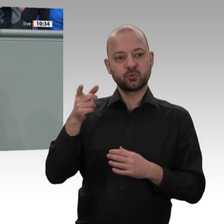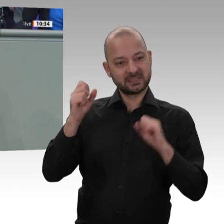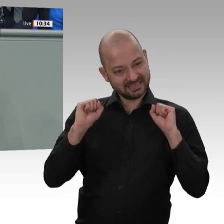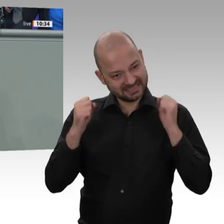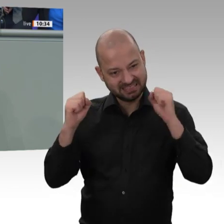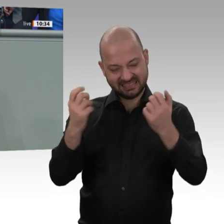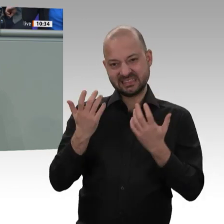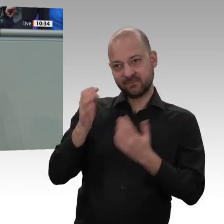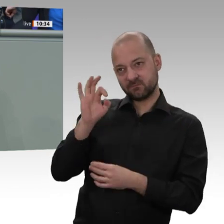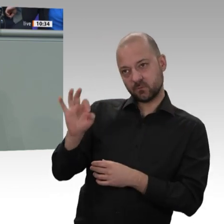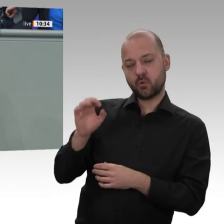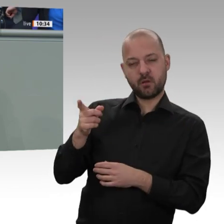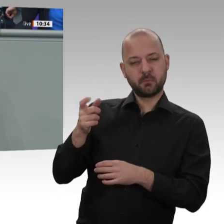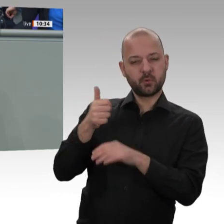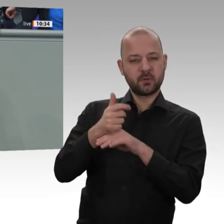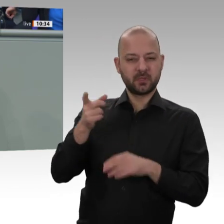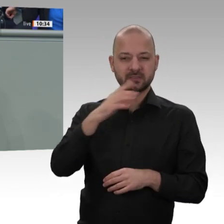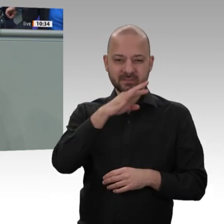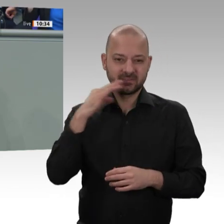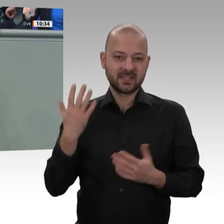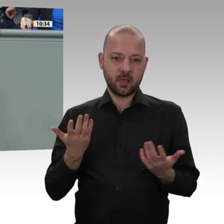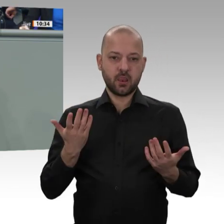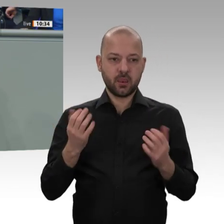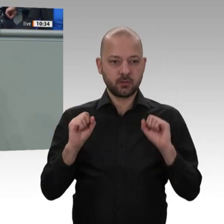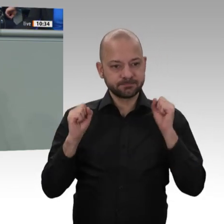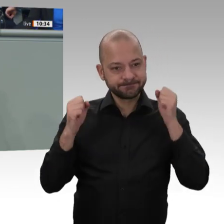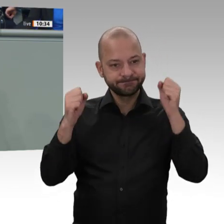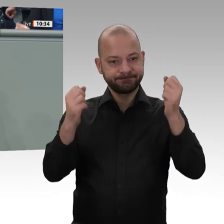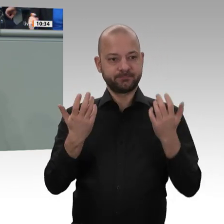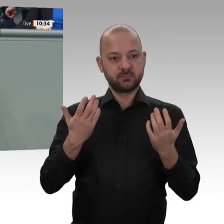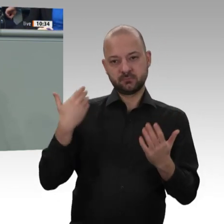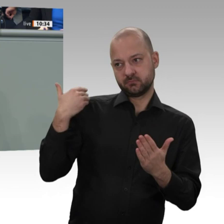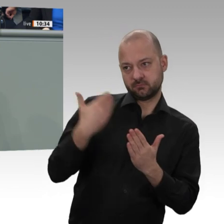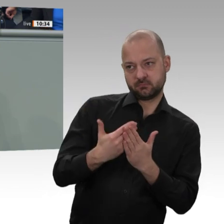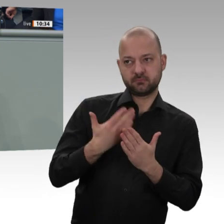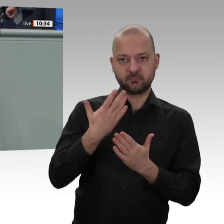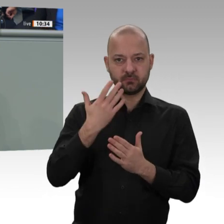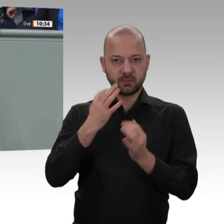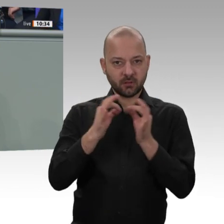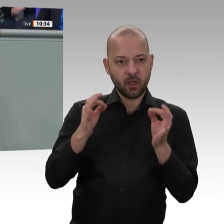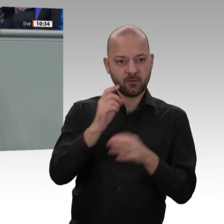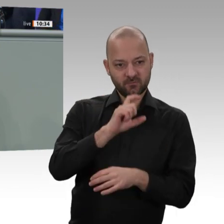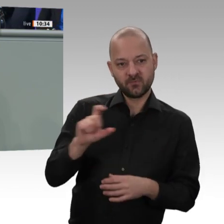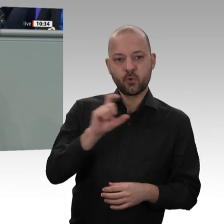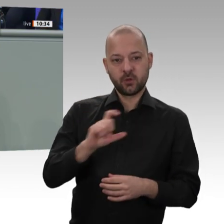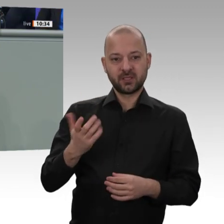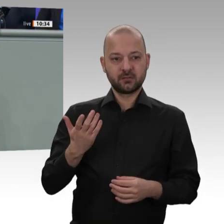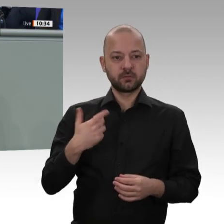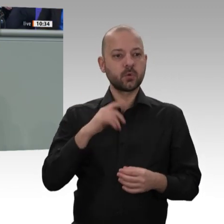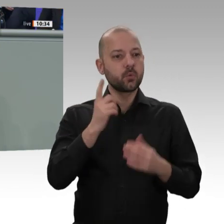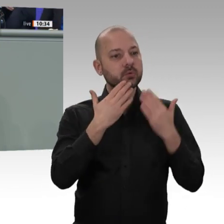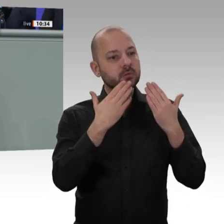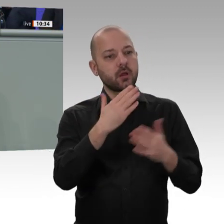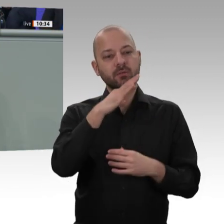Mitarbeitern, allen Helferinnen und Helfern, insbesondere den Opferbeauftragten. und bei den vielen Einsatzkräften der Polizei,